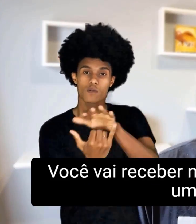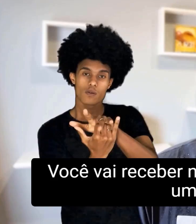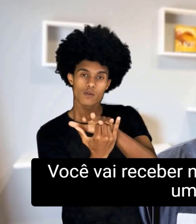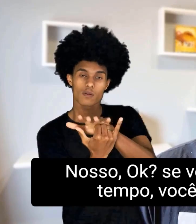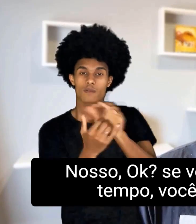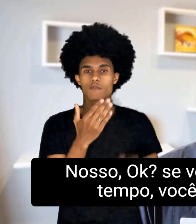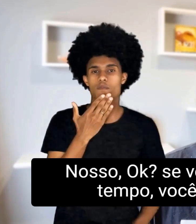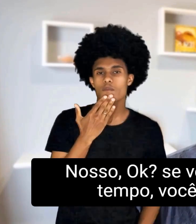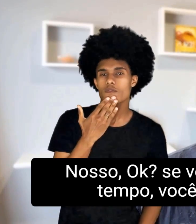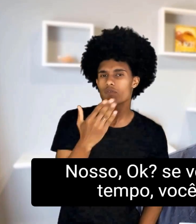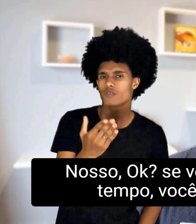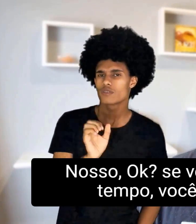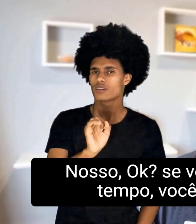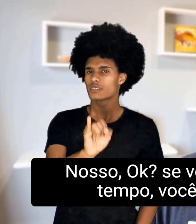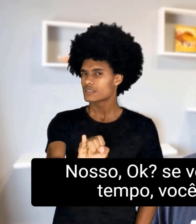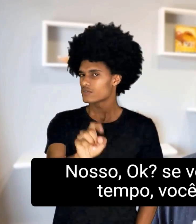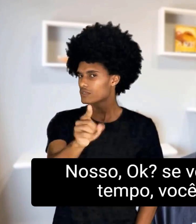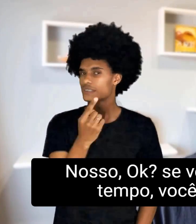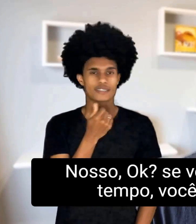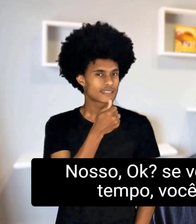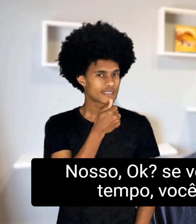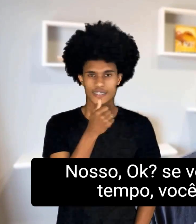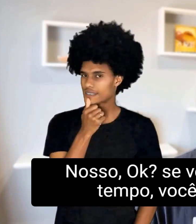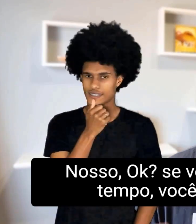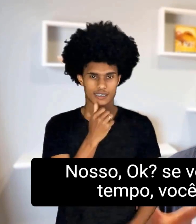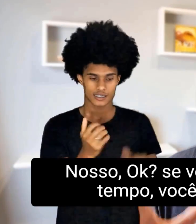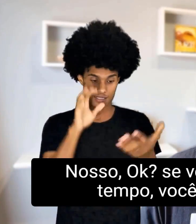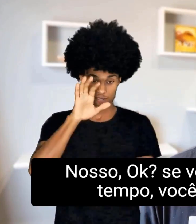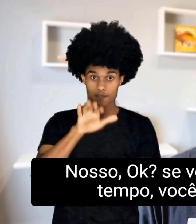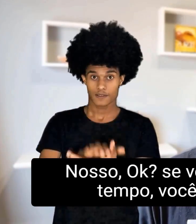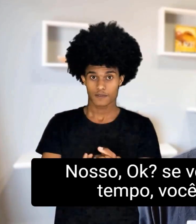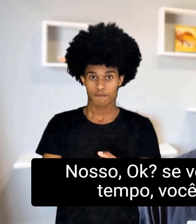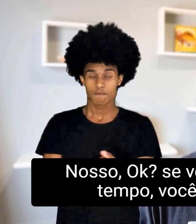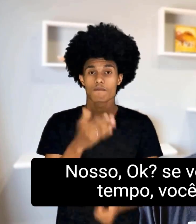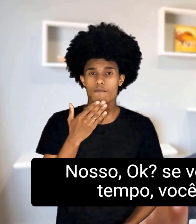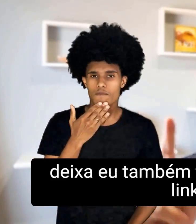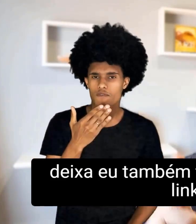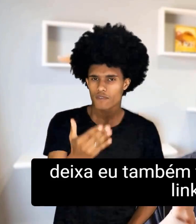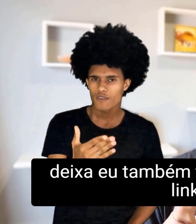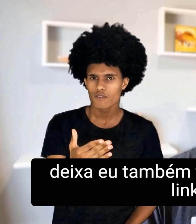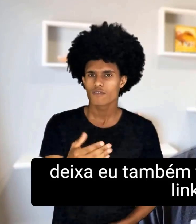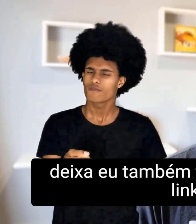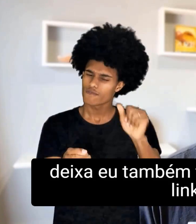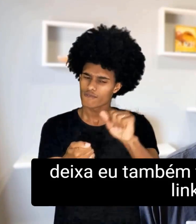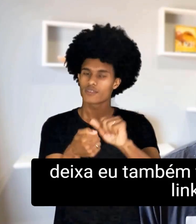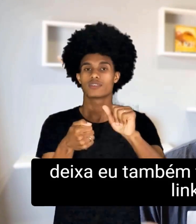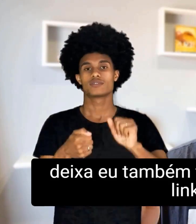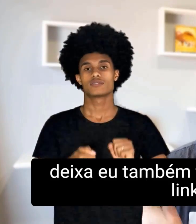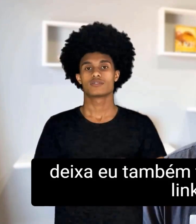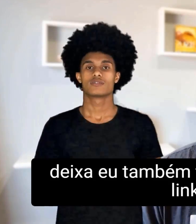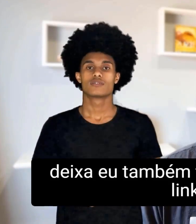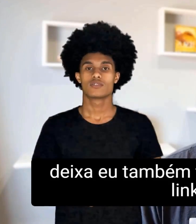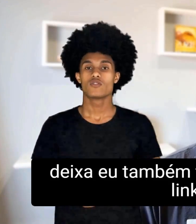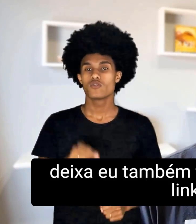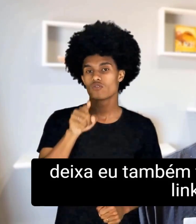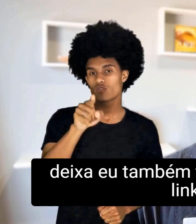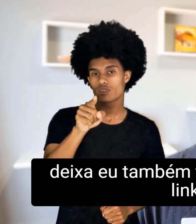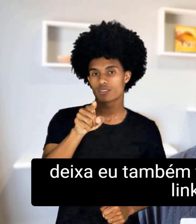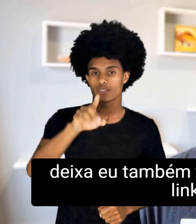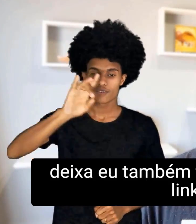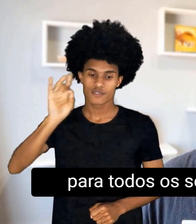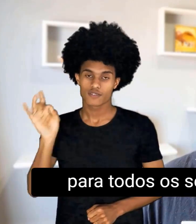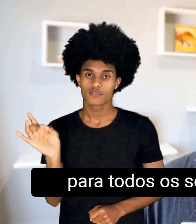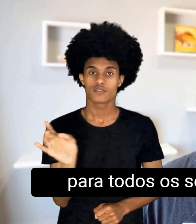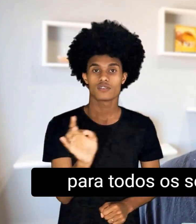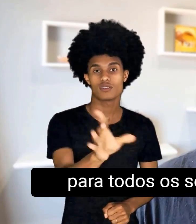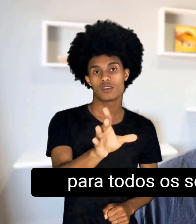estudo novo nosso, ok? Se você já segue a gente há um tempo e você já está inscrito no canal, deixa eu também te pedir um favor. Pega esse link aqui,